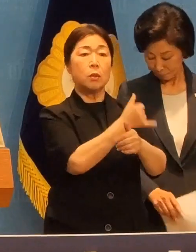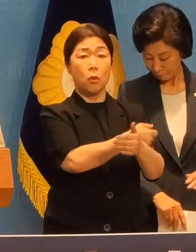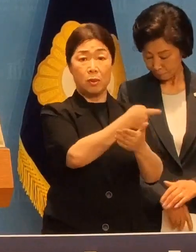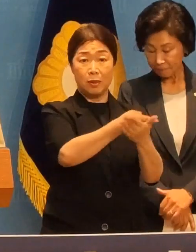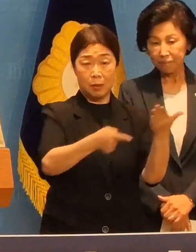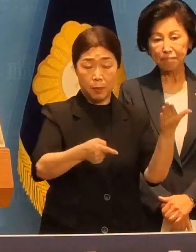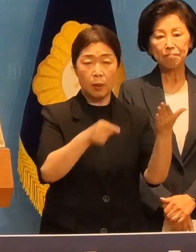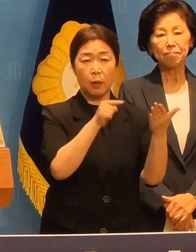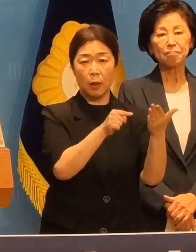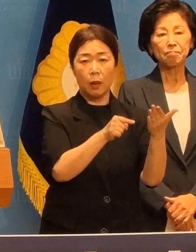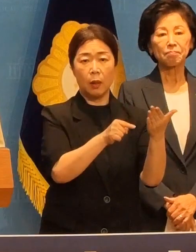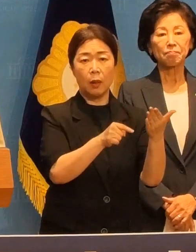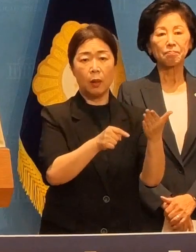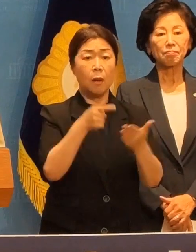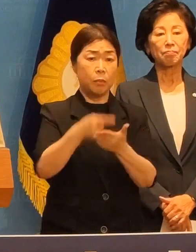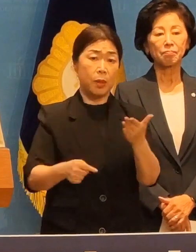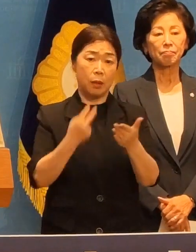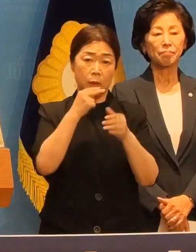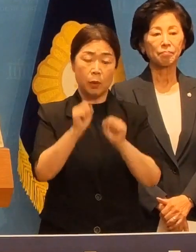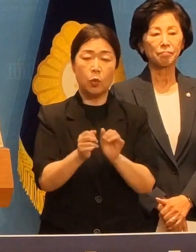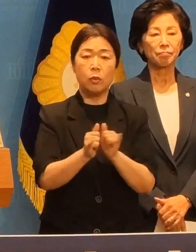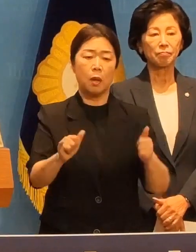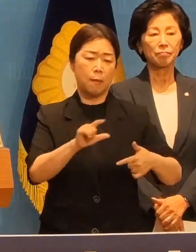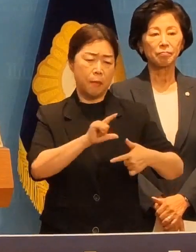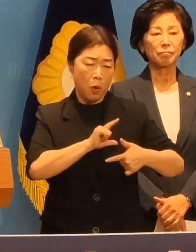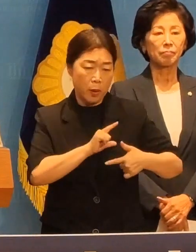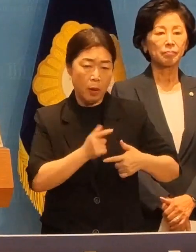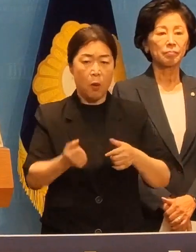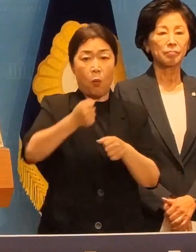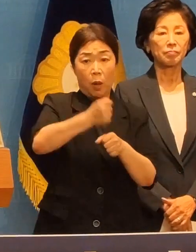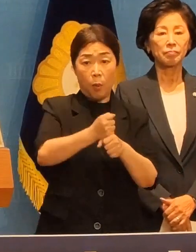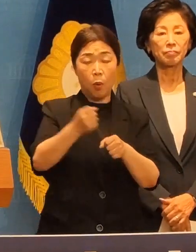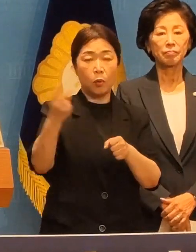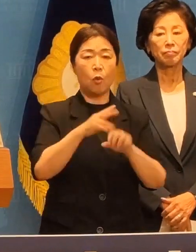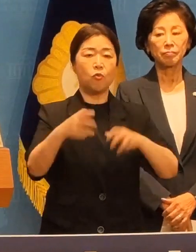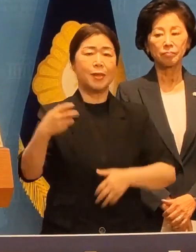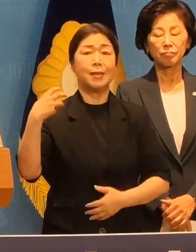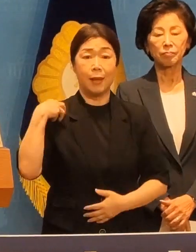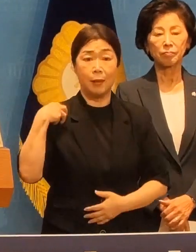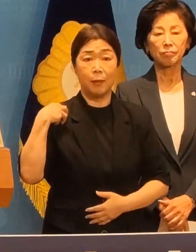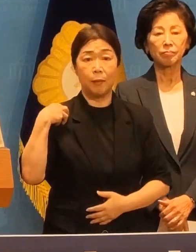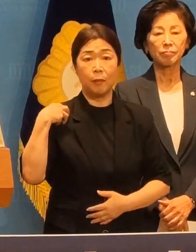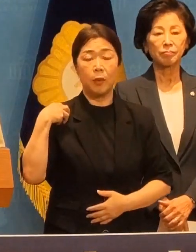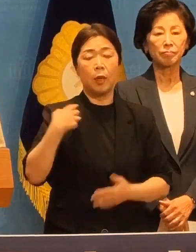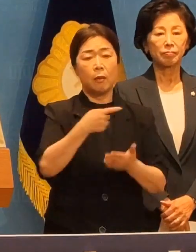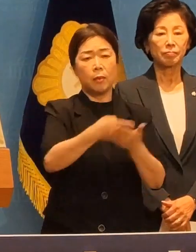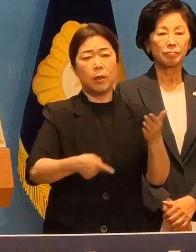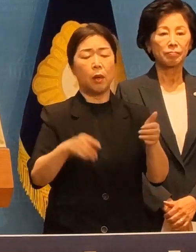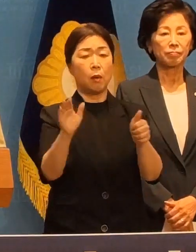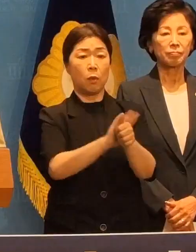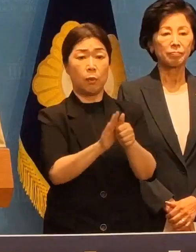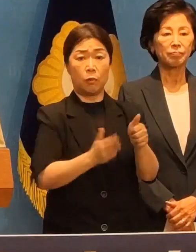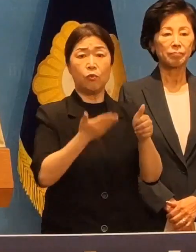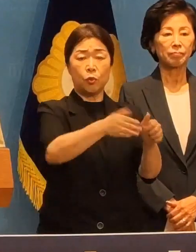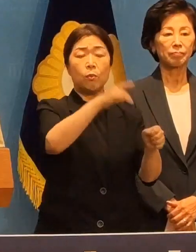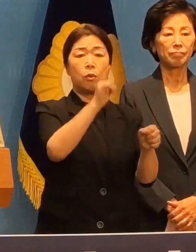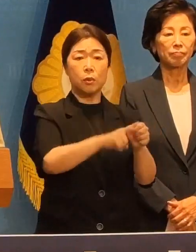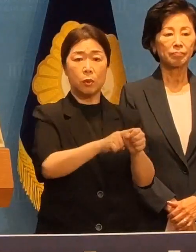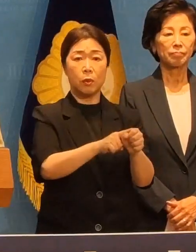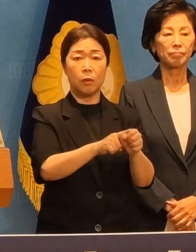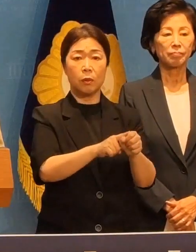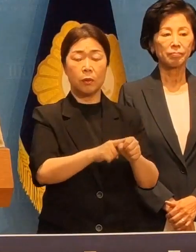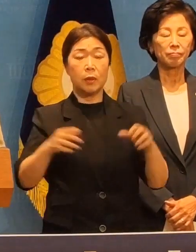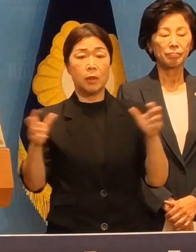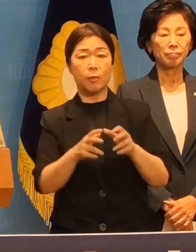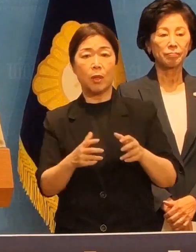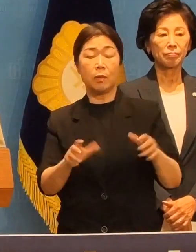침해 피해 생존자들의 명예 회복과 국가의 책임 있는 피해 회복을 위한